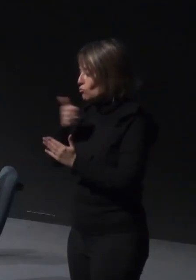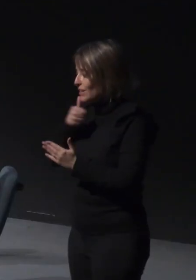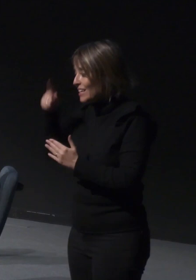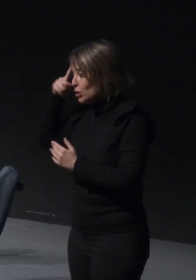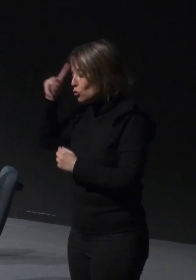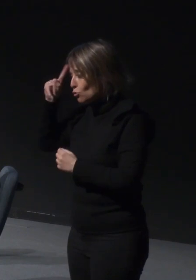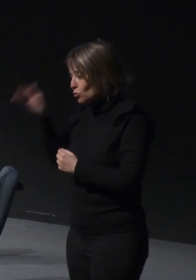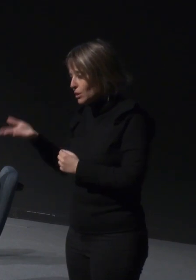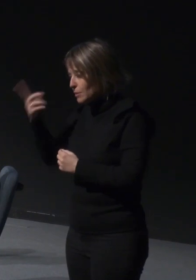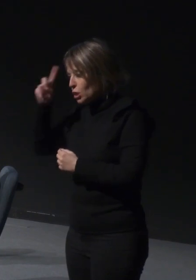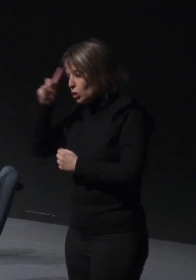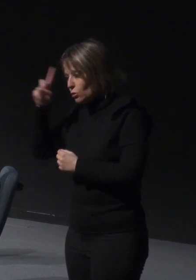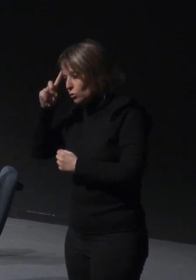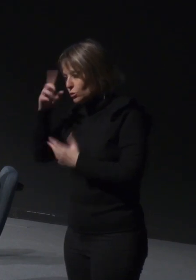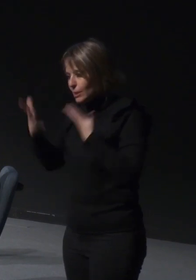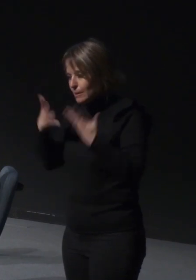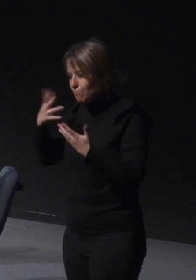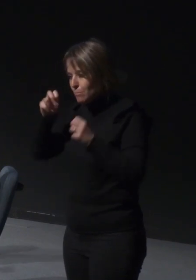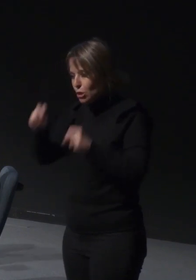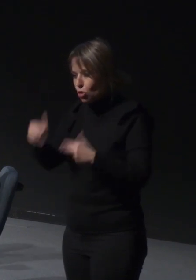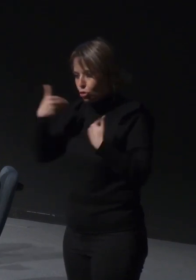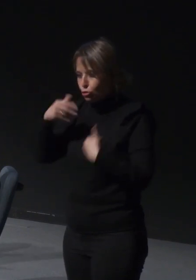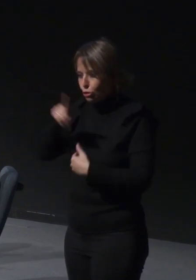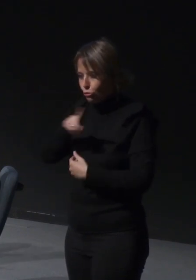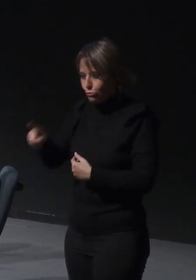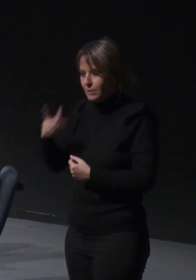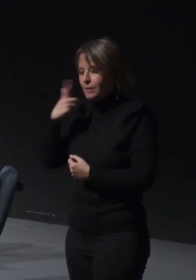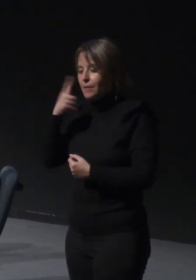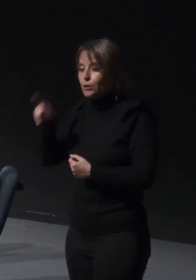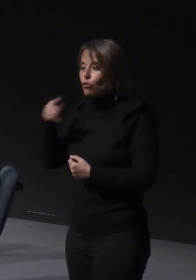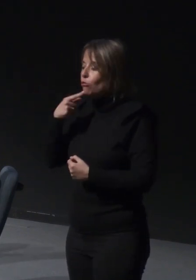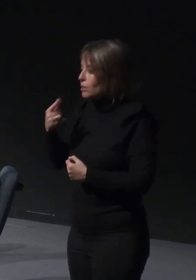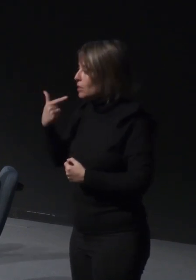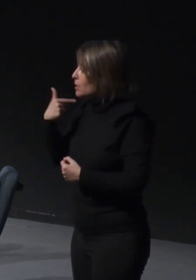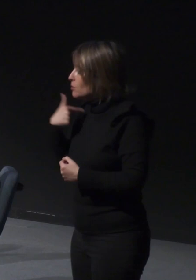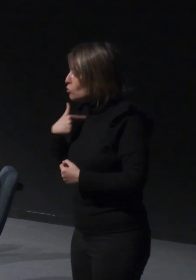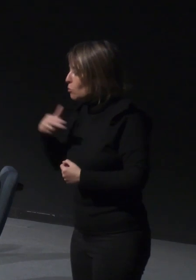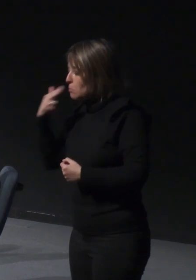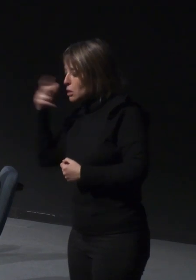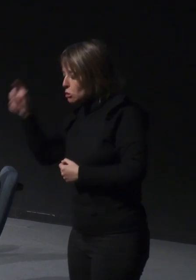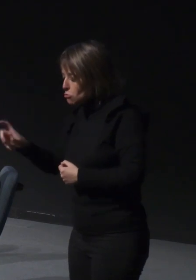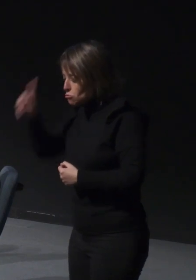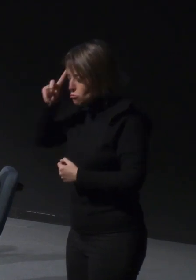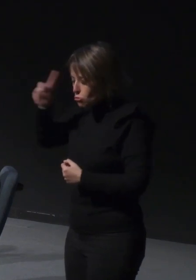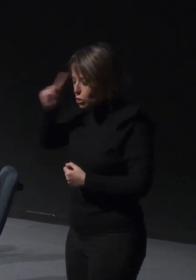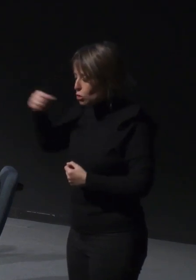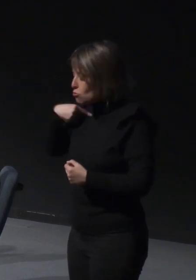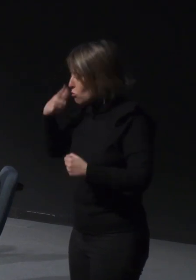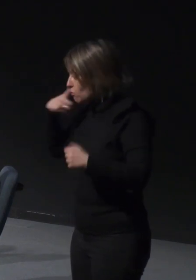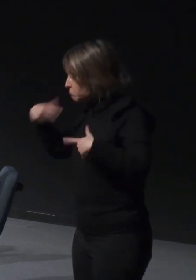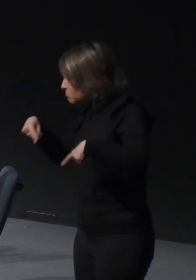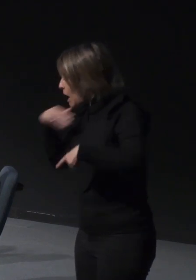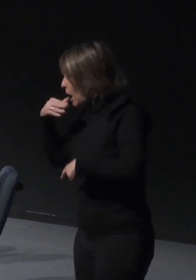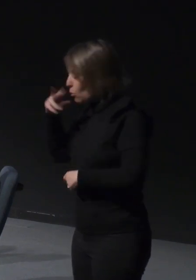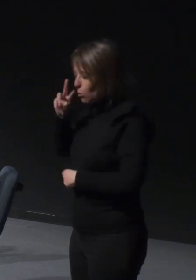sepa, no sé si es más heavy, no sé si me explico. Otra cosa es que yo le pueda decir, mira, estoy acojonado contigo, estoy súper acojonado, hay algo que